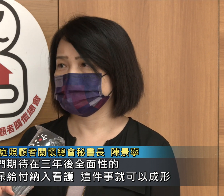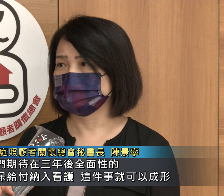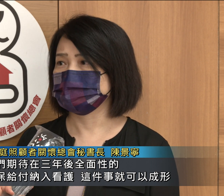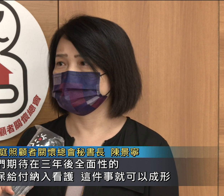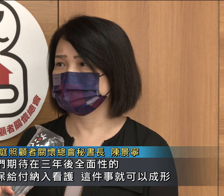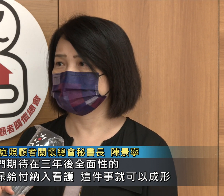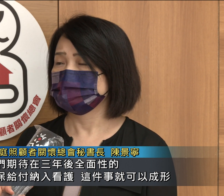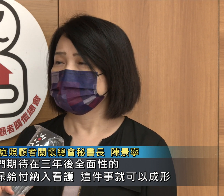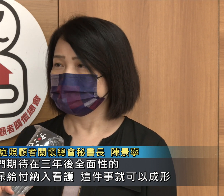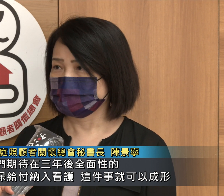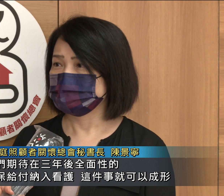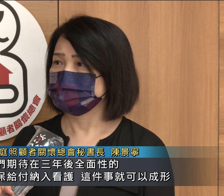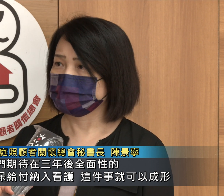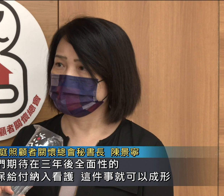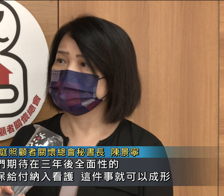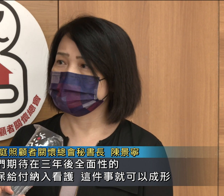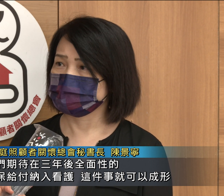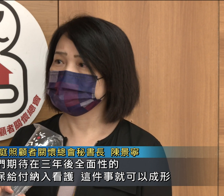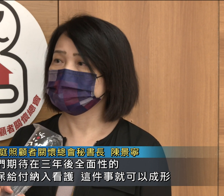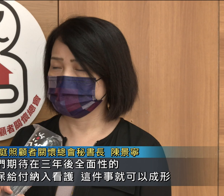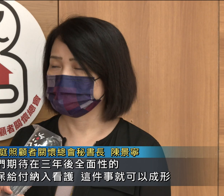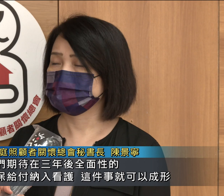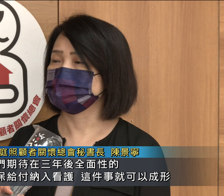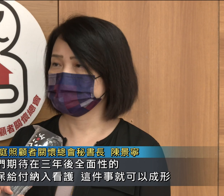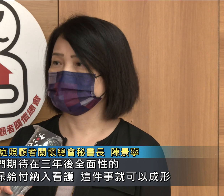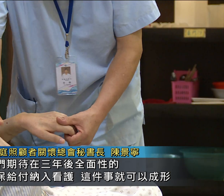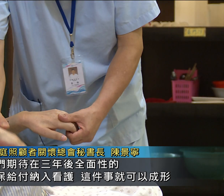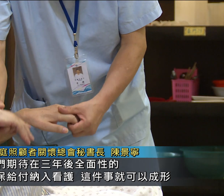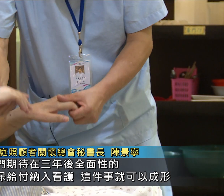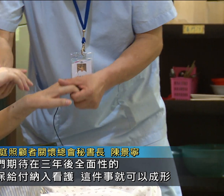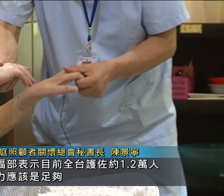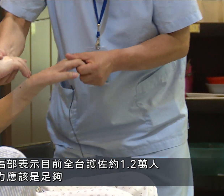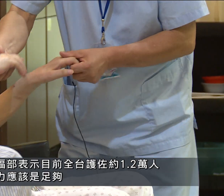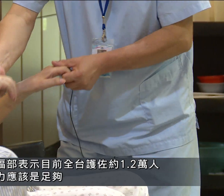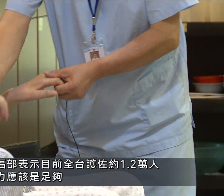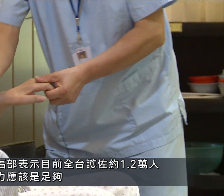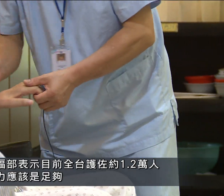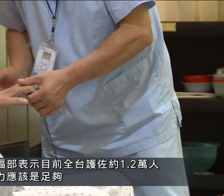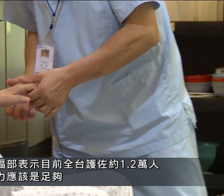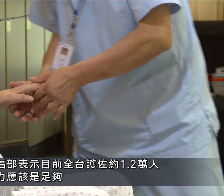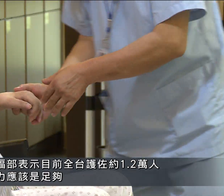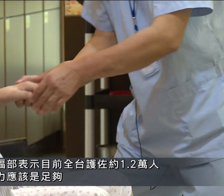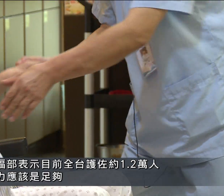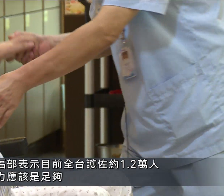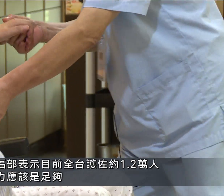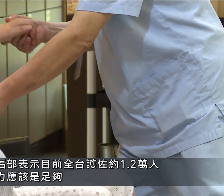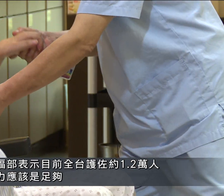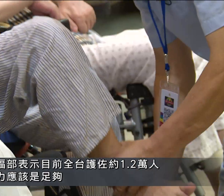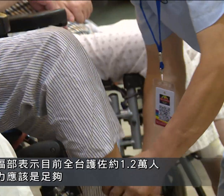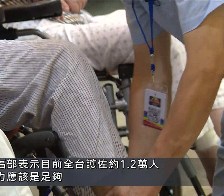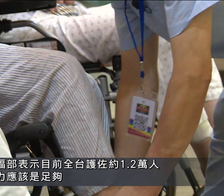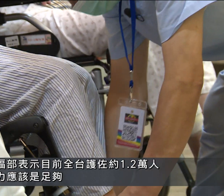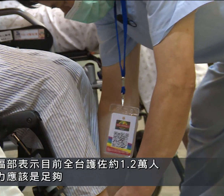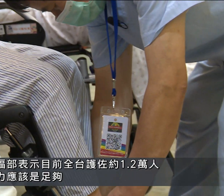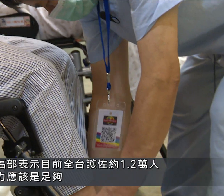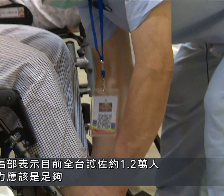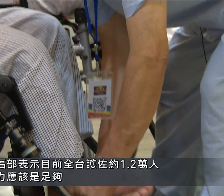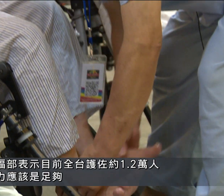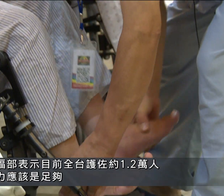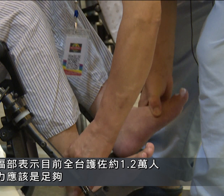保给付纳入看护这件事就可以成型。 卫福部表示，目前全台护佐大约1.2万人，人力应该是足够。